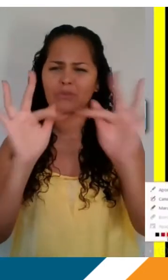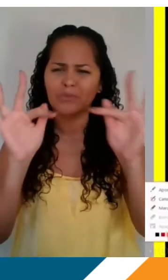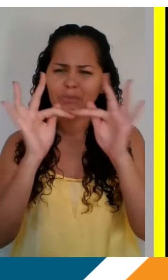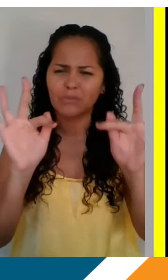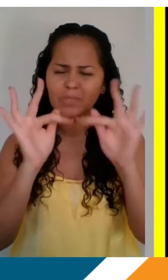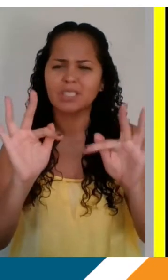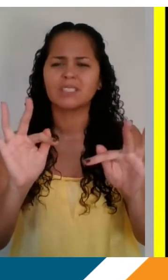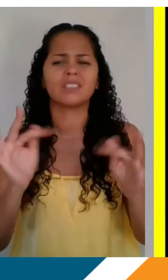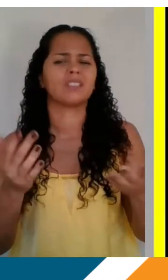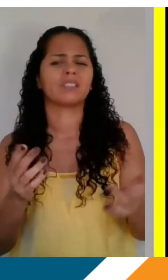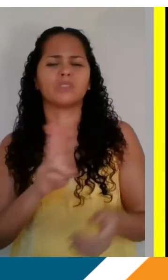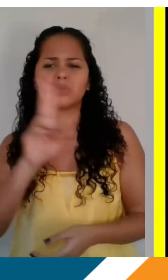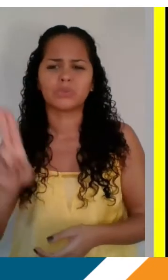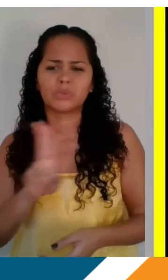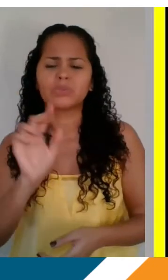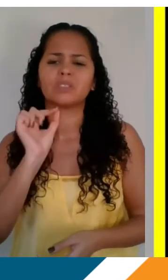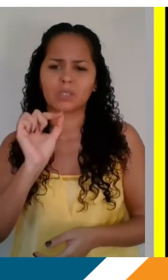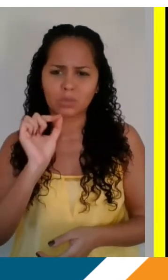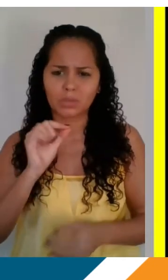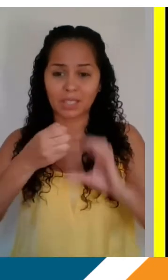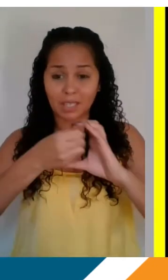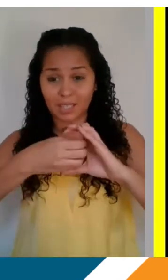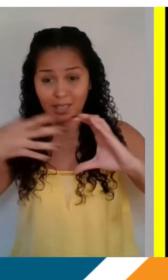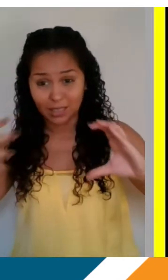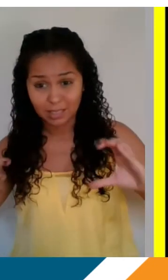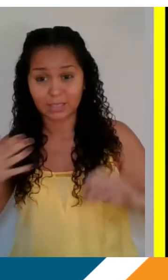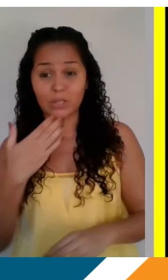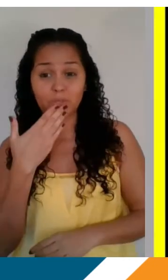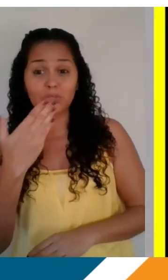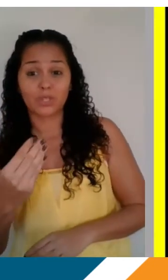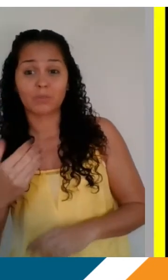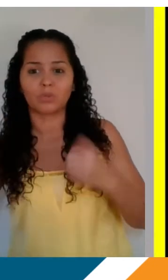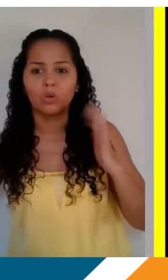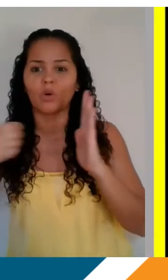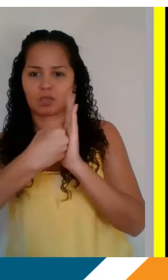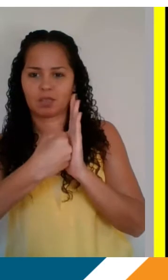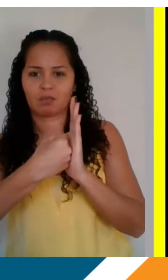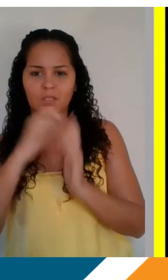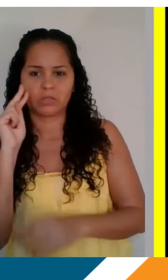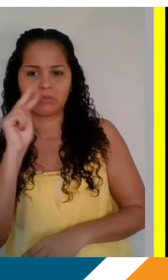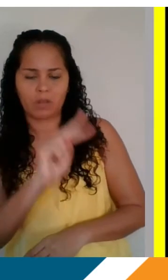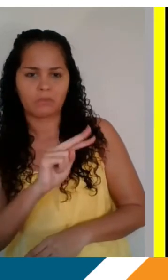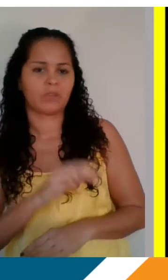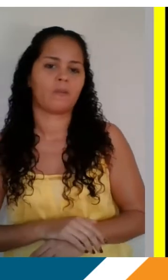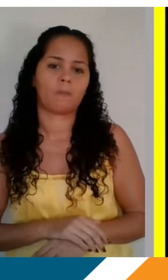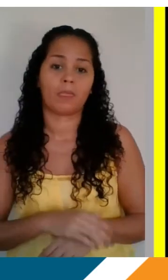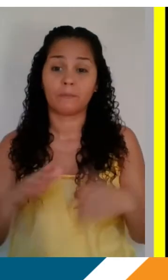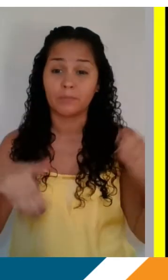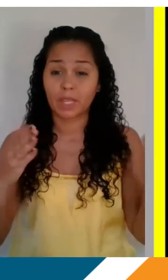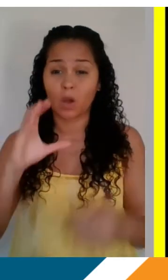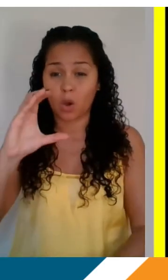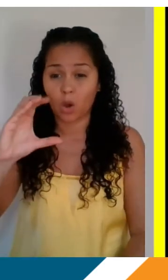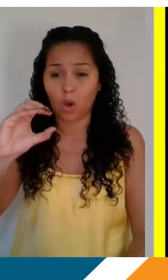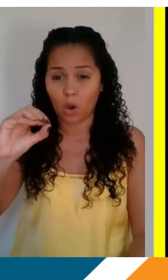é tratado, é uma propriedade que vai caracterizar o tipo de colisão que a gente vê. Então,